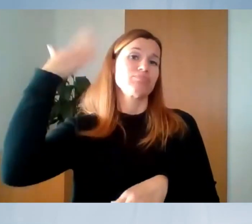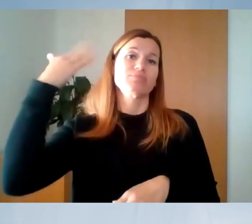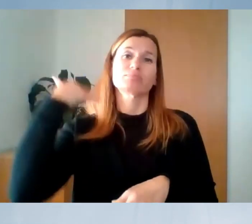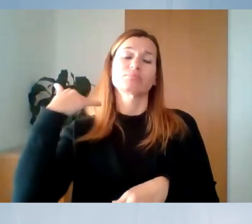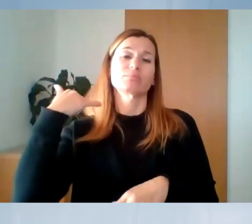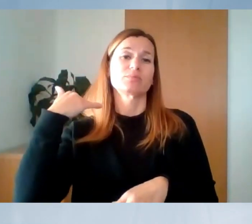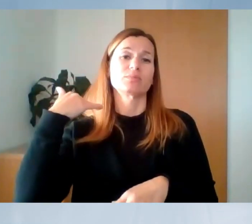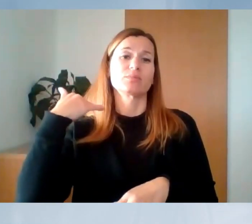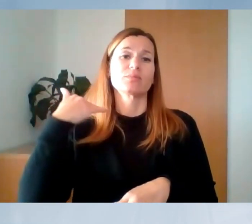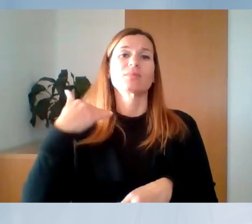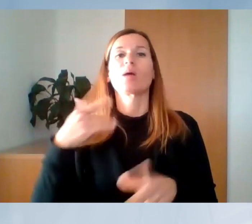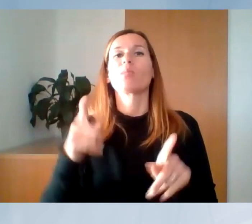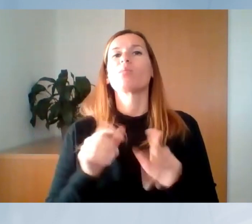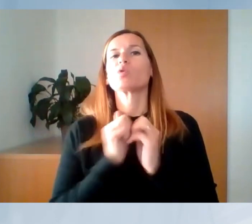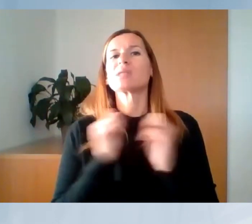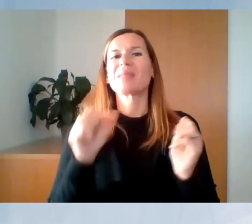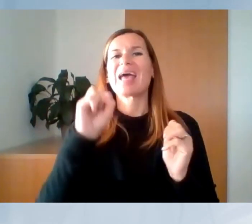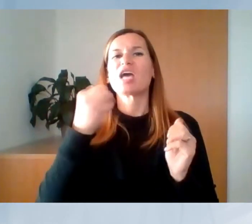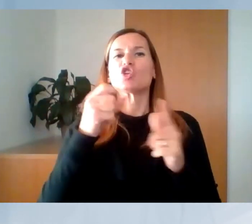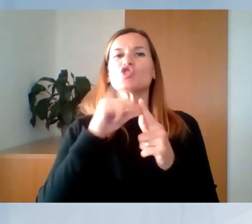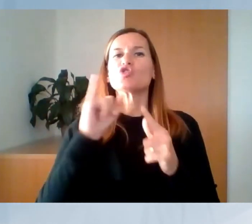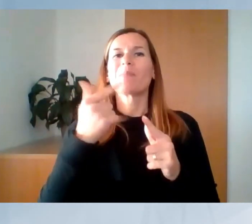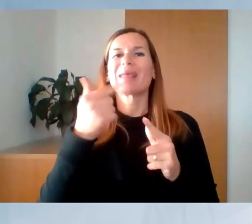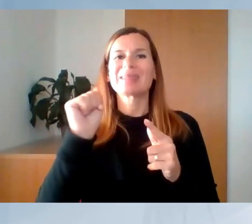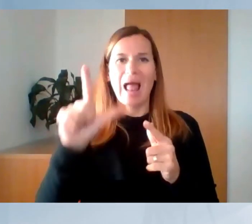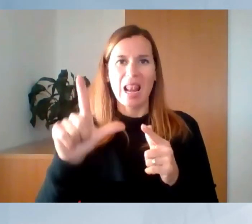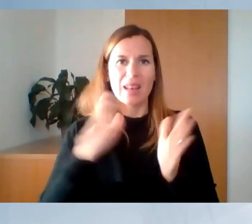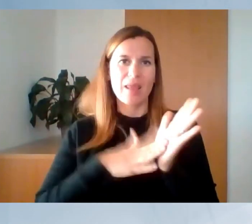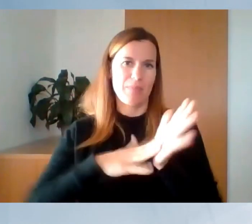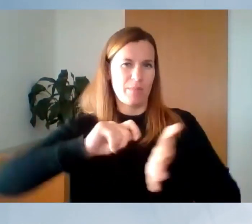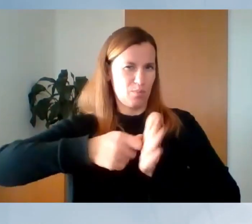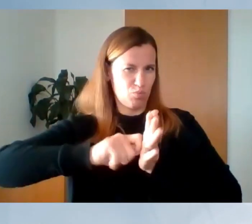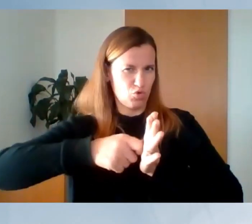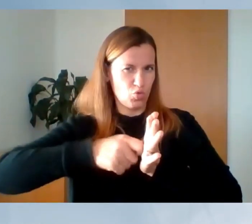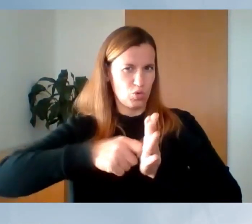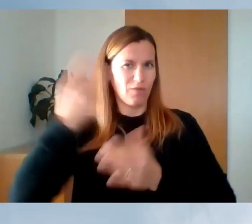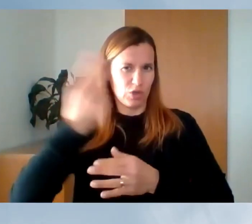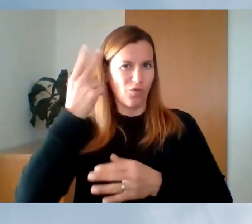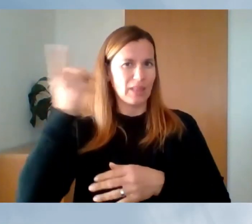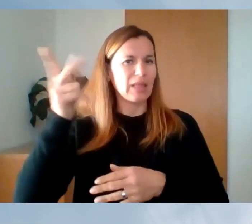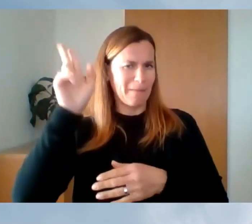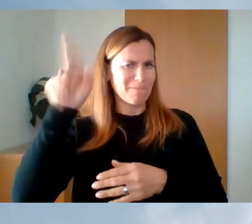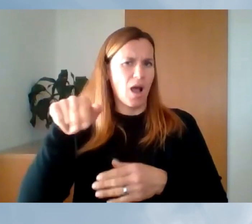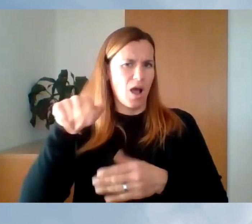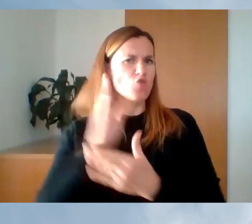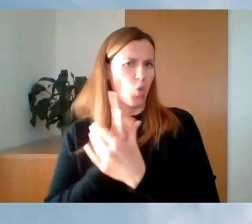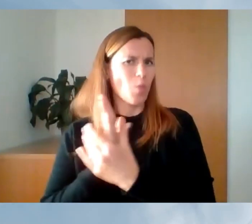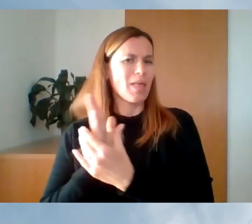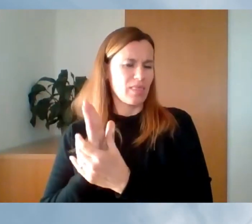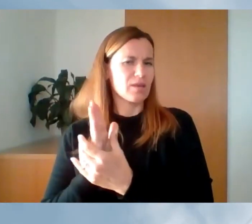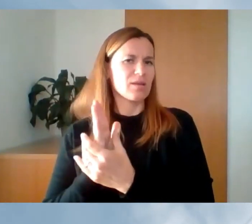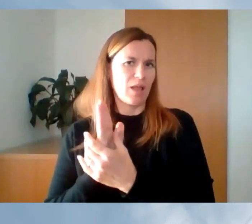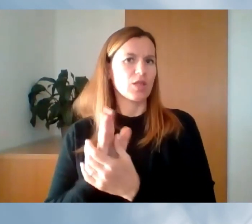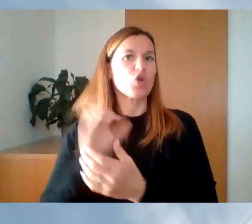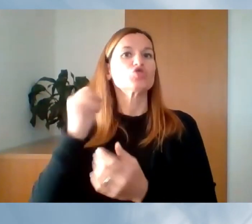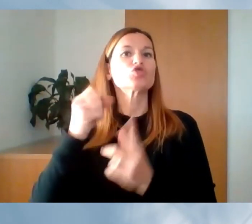daleč nazaj, poznamo špitale, recimo na Ptuju, v Sloveniji na Ptuju je dokumentiran